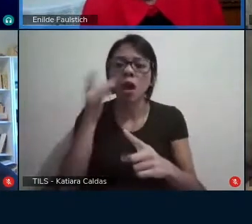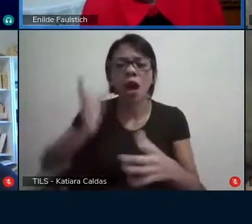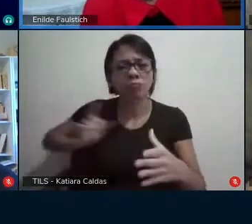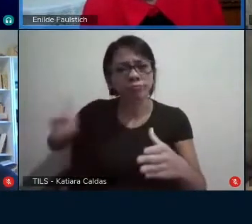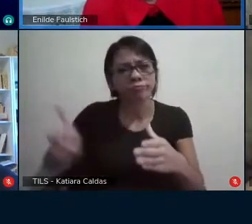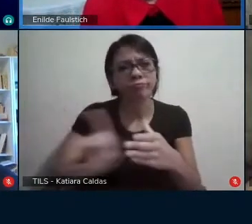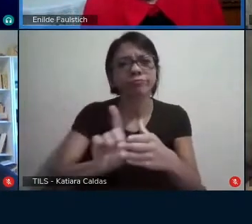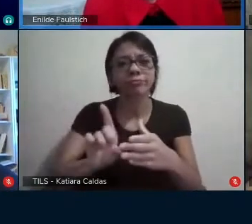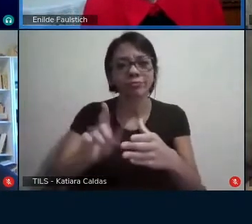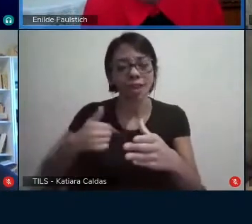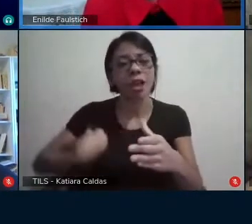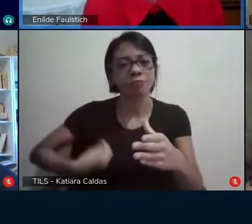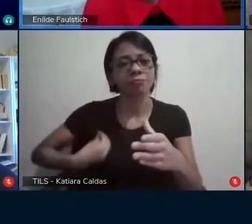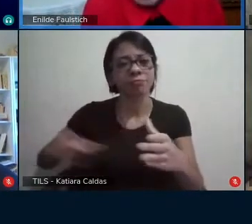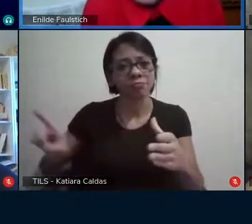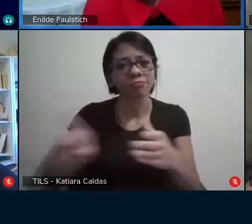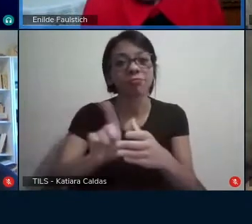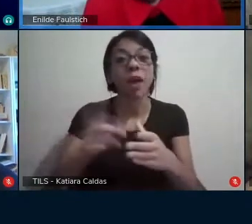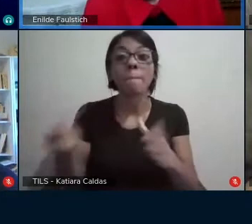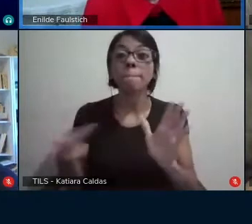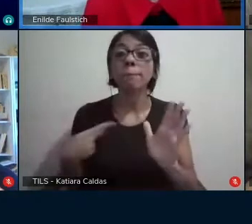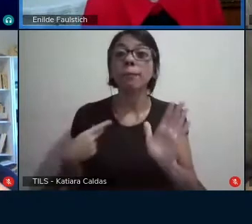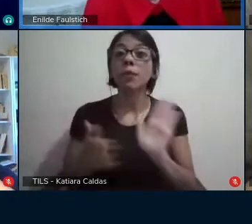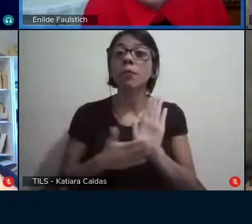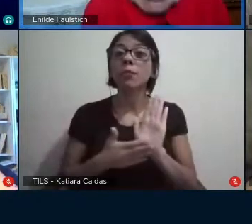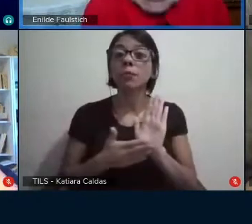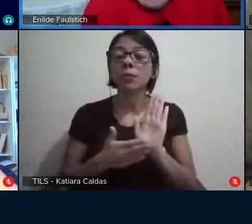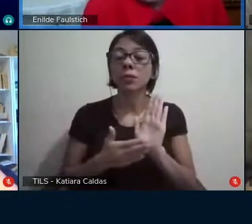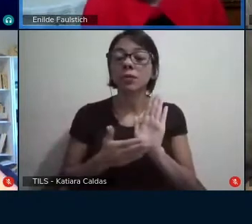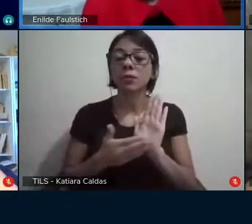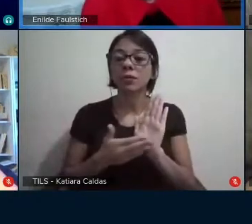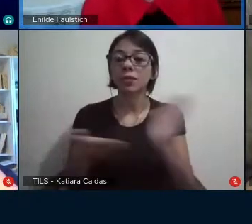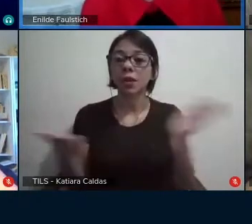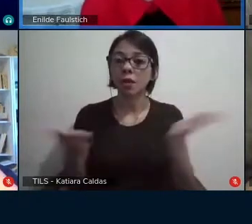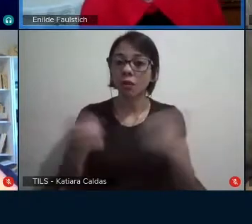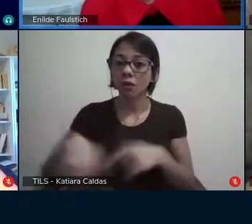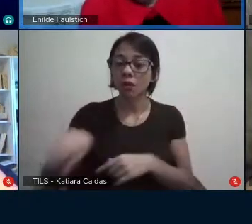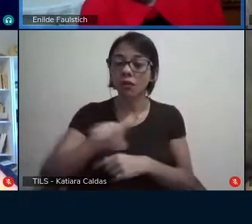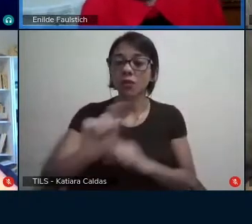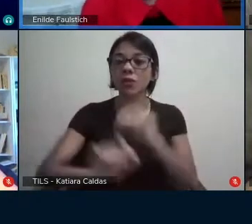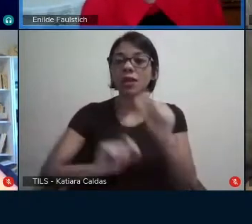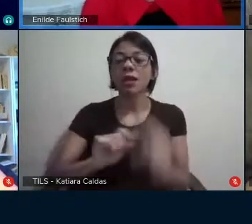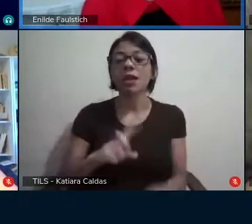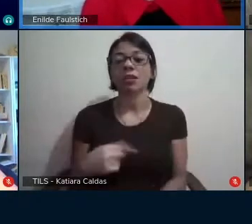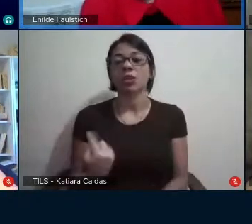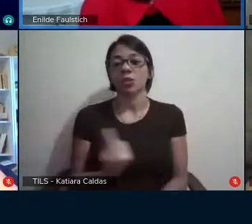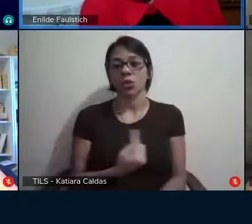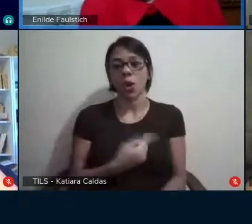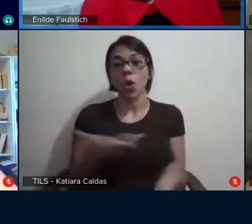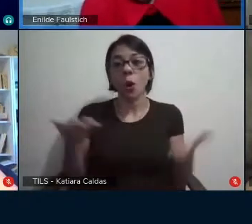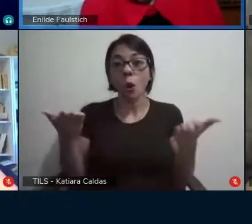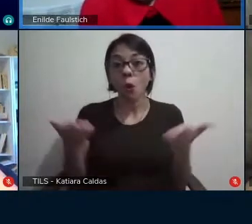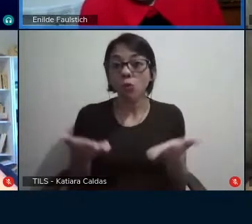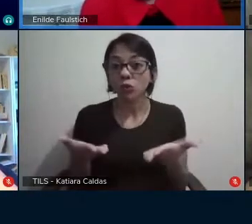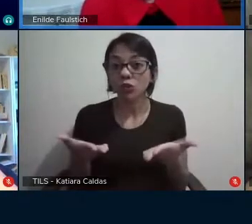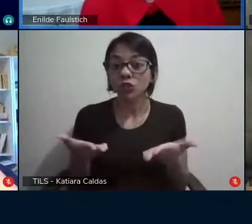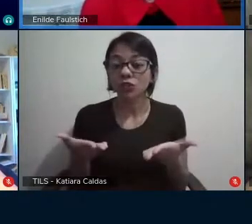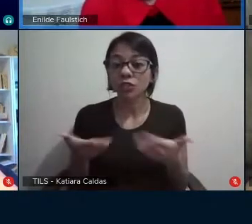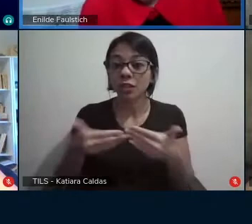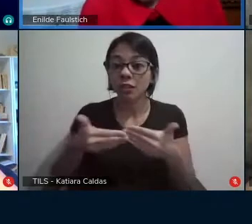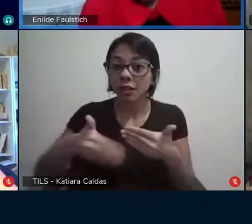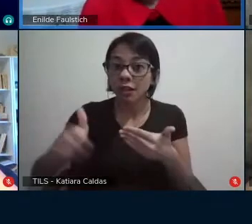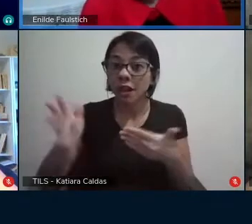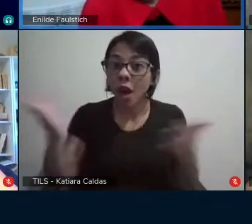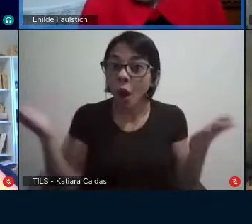plenamente parte. A minha proposta que eu trago aqui agora é que nós, hoje... A partir